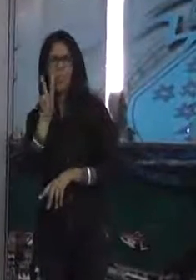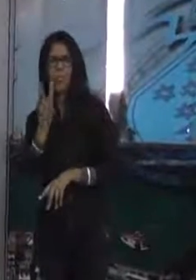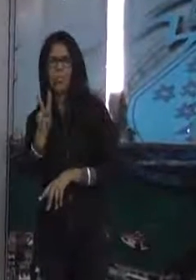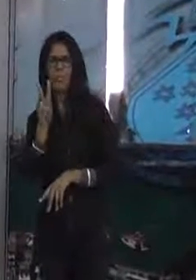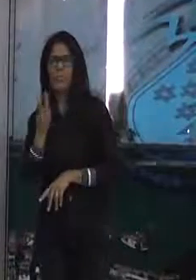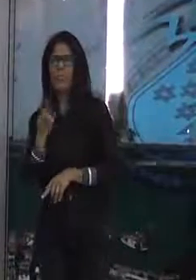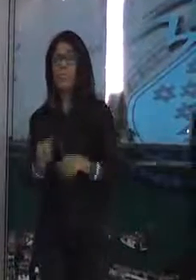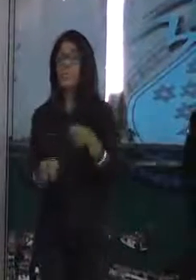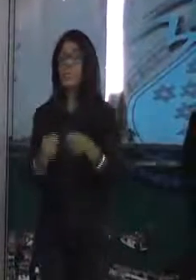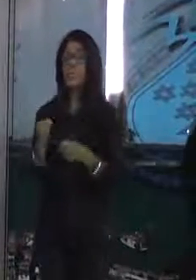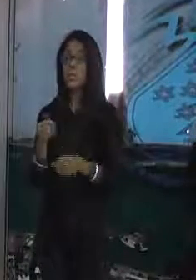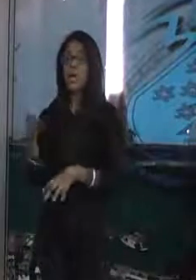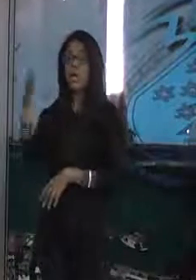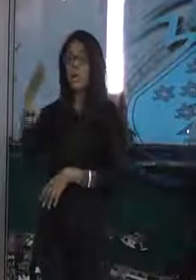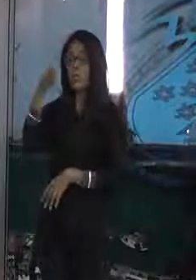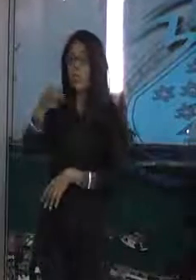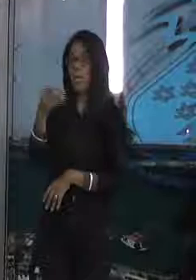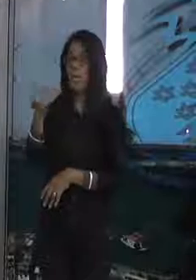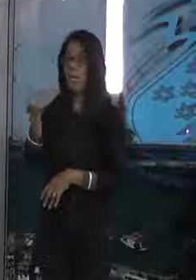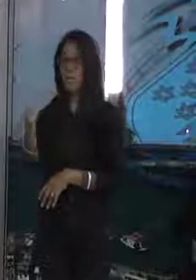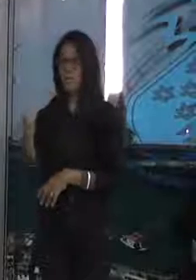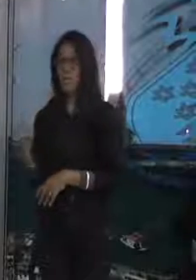aqueles armamentos pesados, e